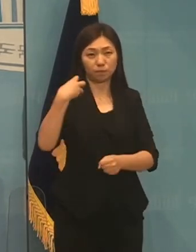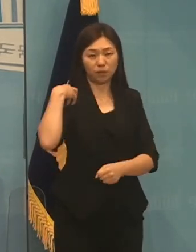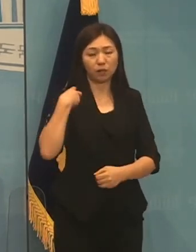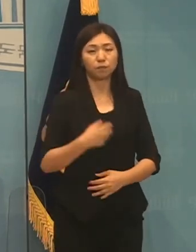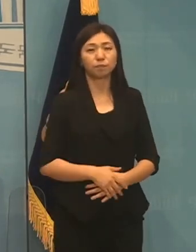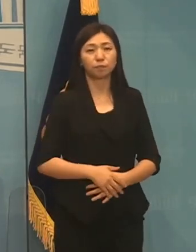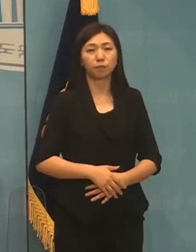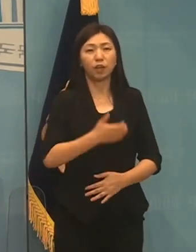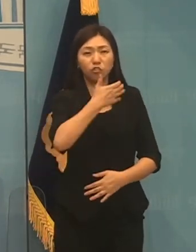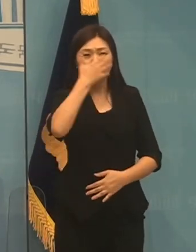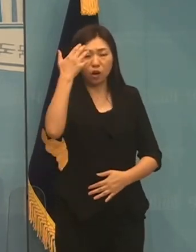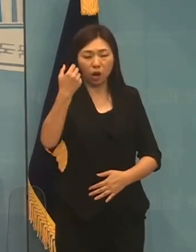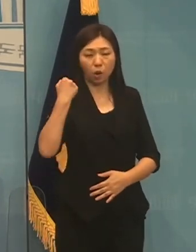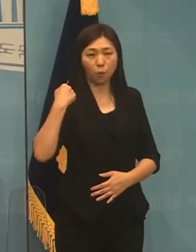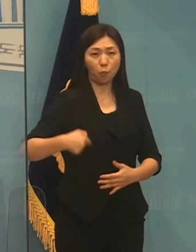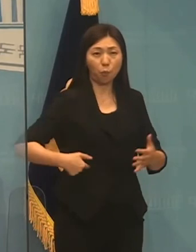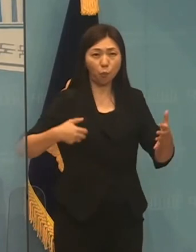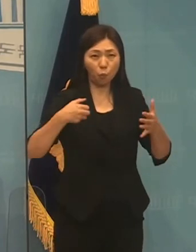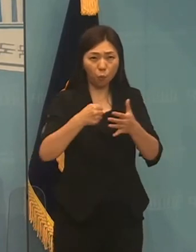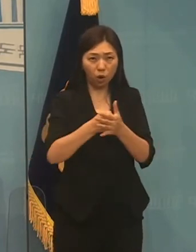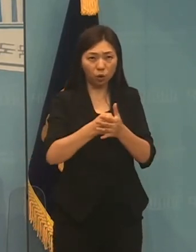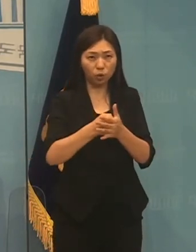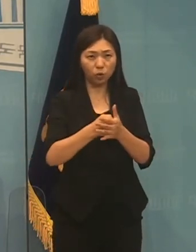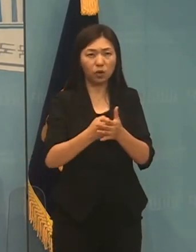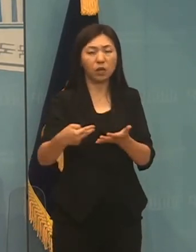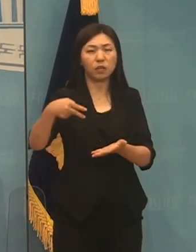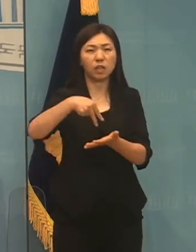꿈과 동기를 가지고 떨쳐 일어납시다.